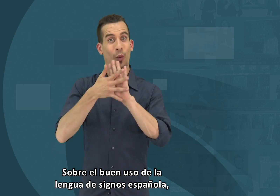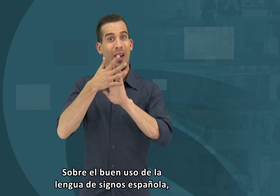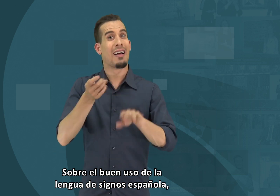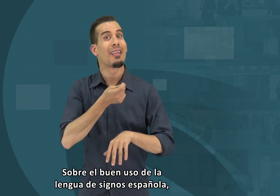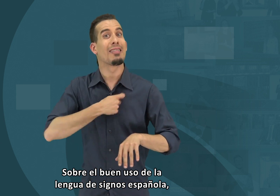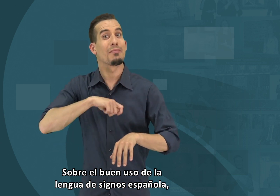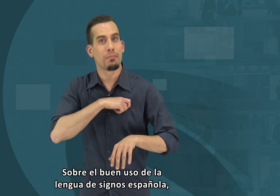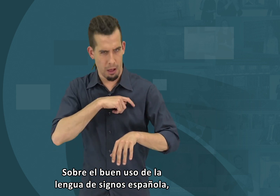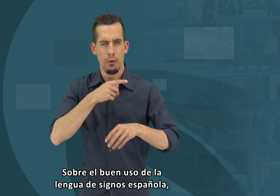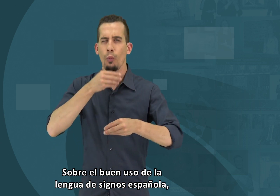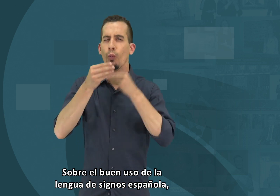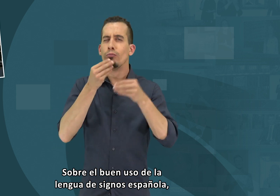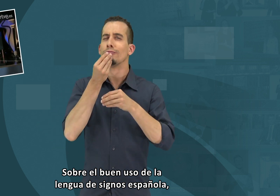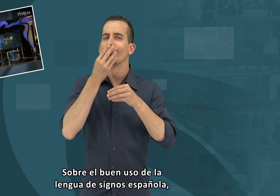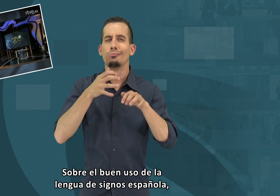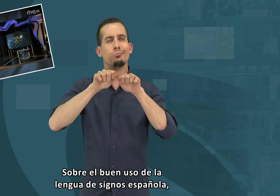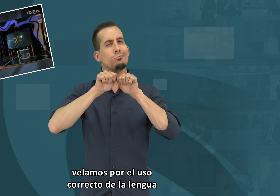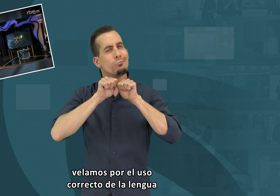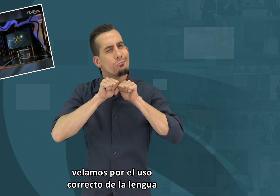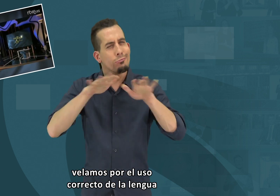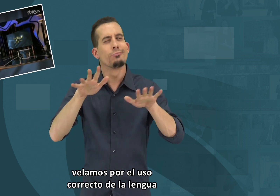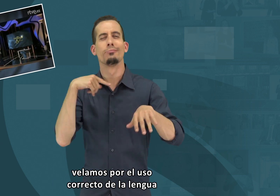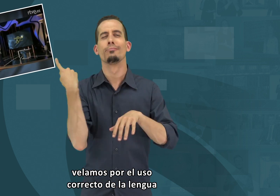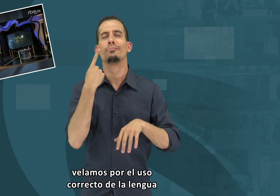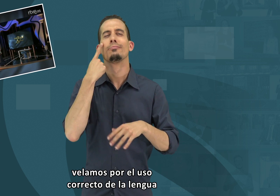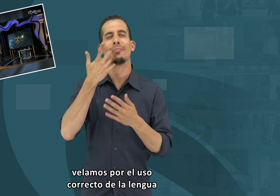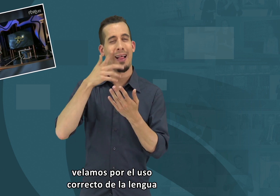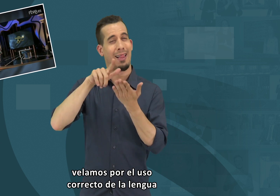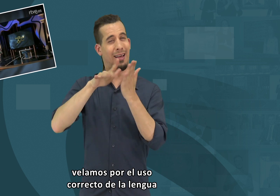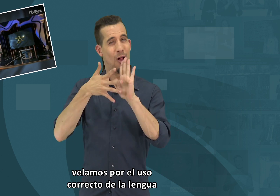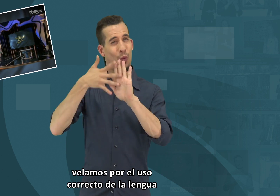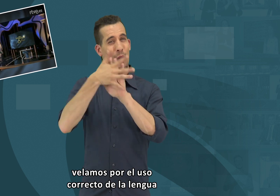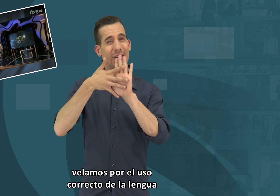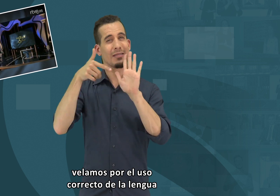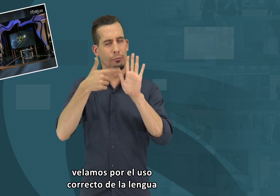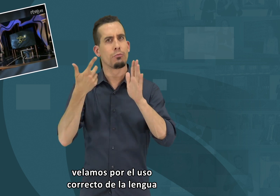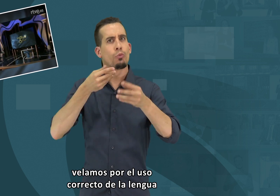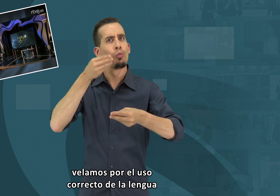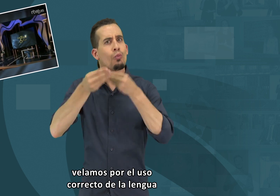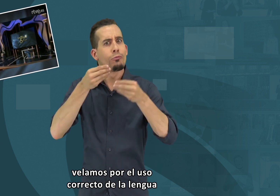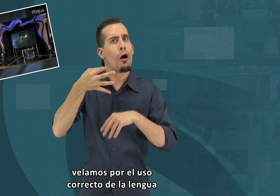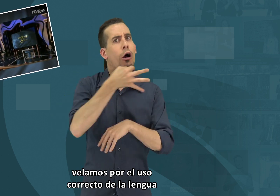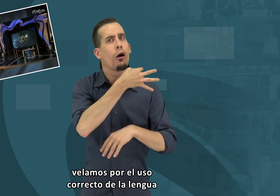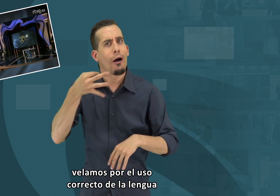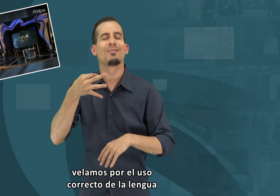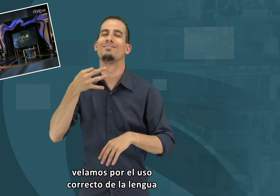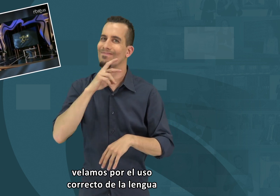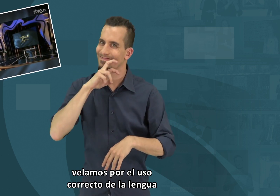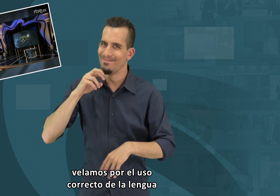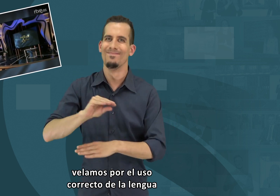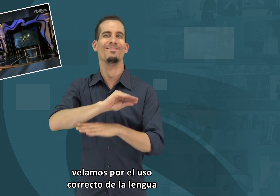Sobre el buen uso de la lengua de signos española, velamos por el uso correcto de la lengua, tomando